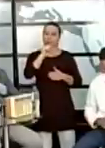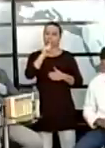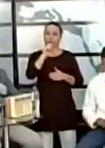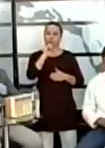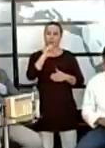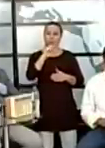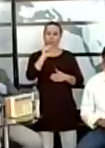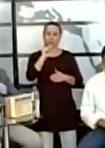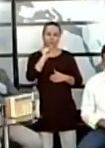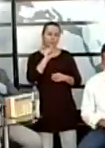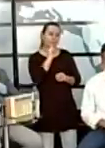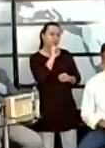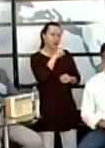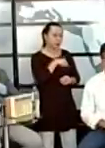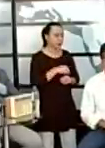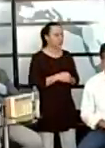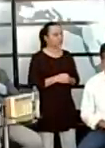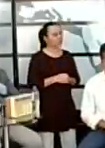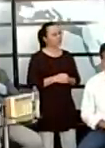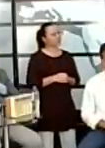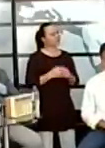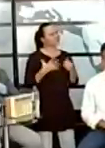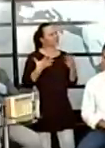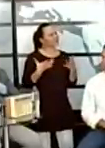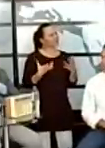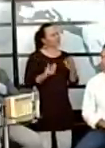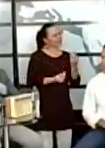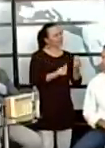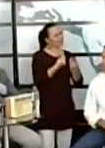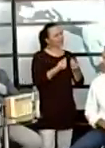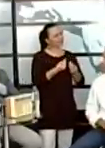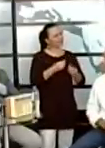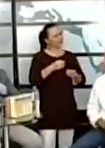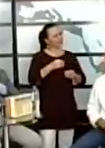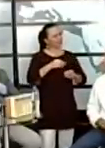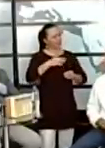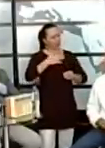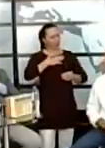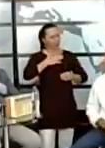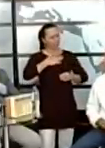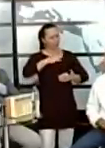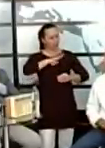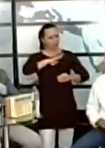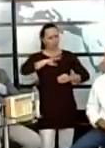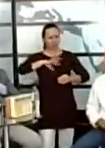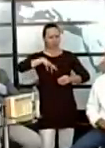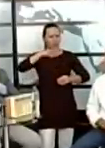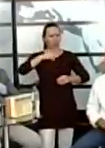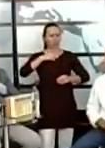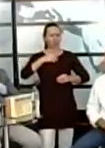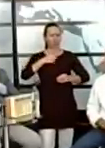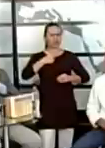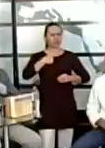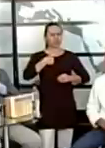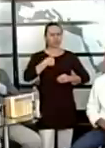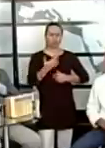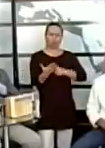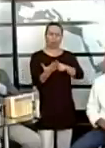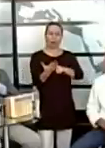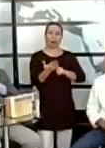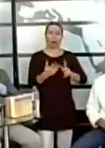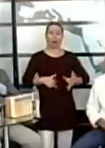pregunta. ¿Para qué se quiere hacer elegir? ¿Por vanidad? ¿Por llenar una hoja de